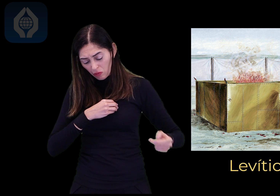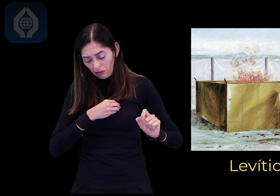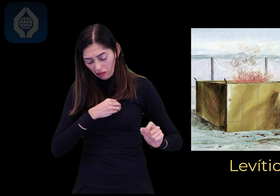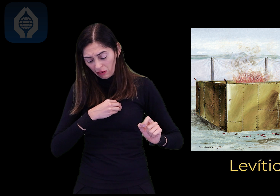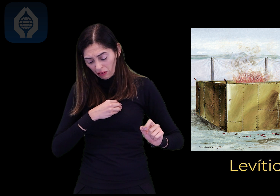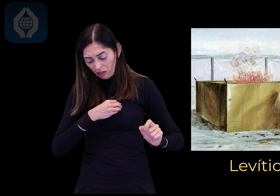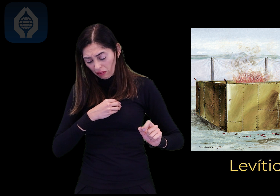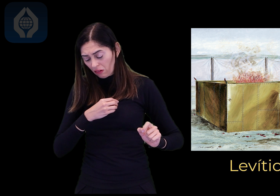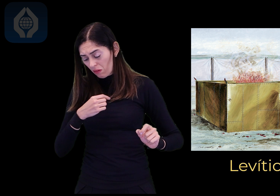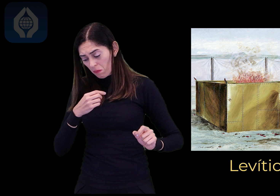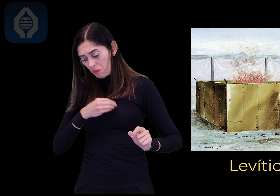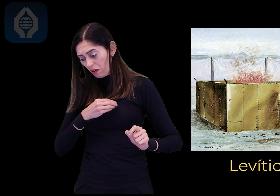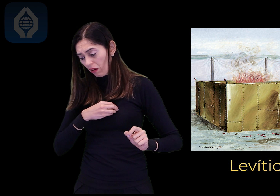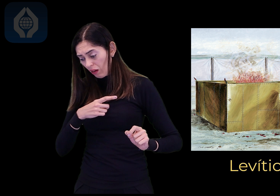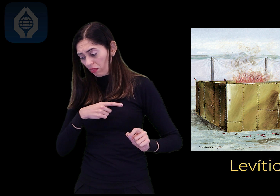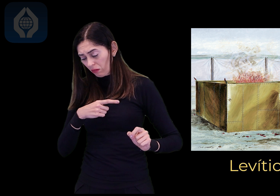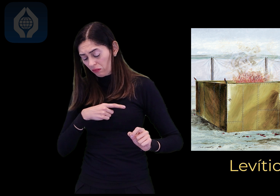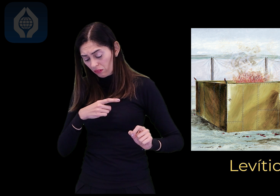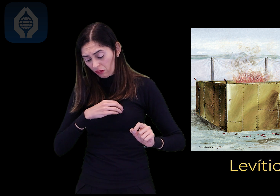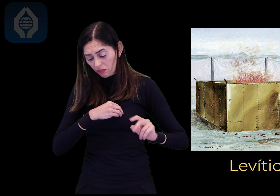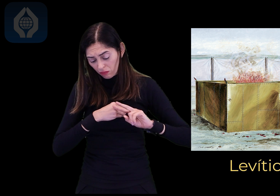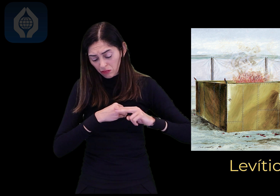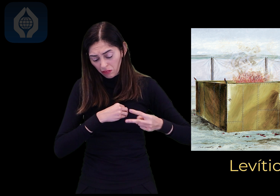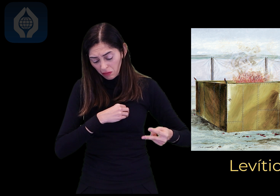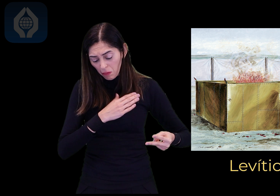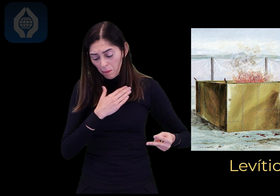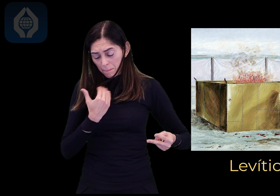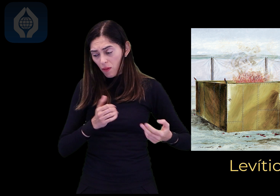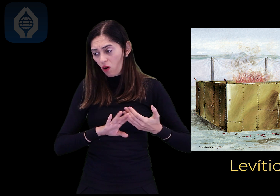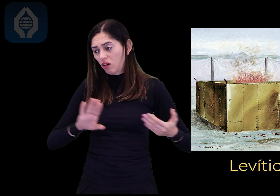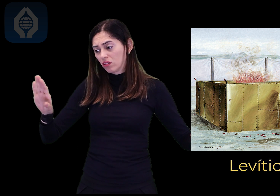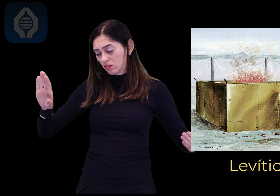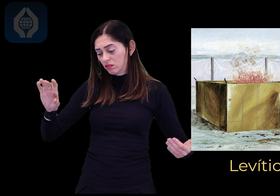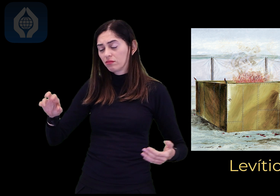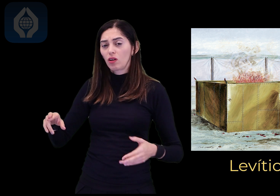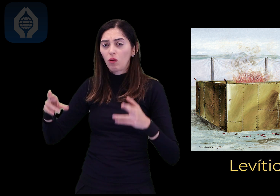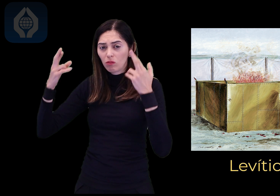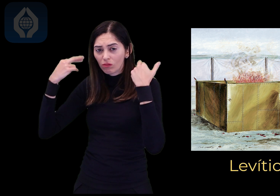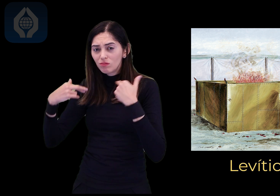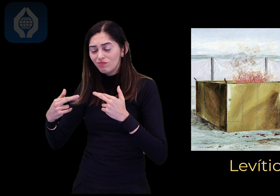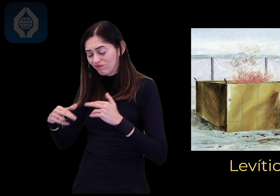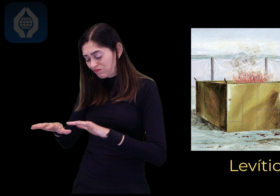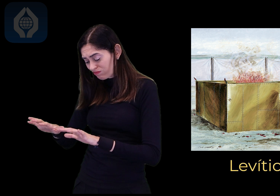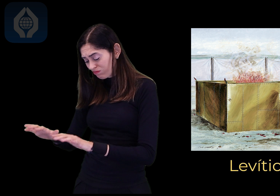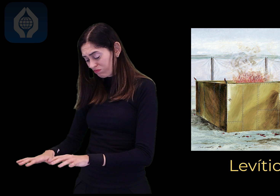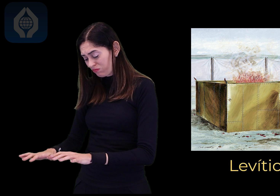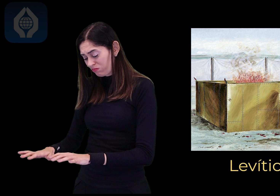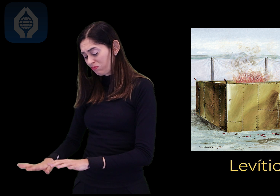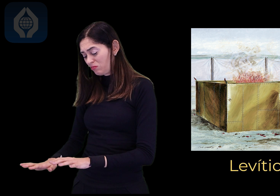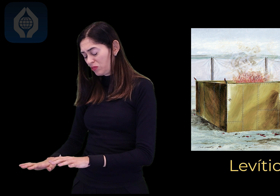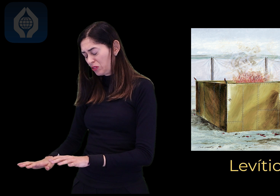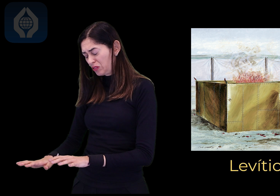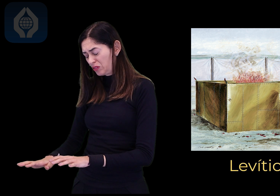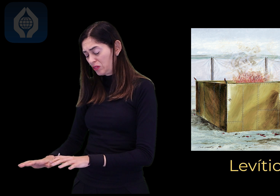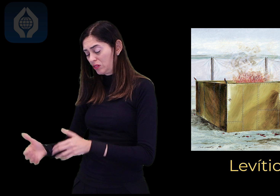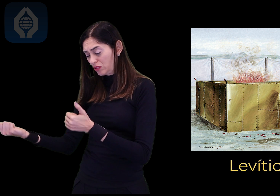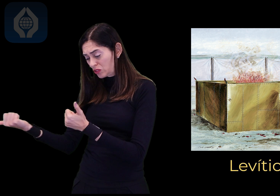as mãos sobre o animal, ele estava se identificando com aquele que iria morrer em seu lugar. Mas ele estava pedindo a Deus